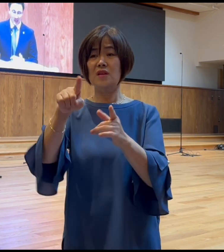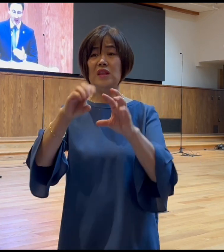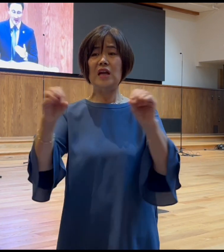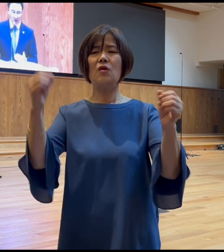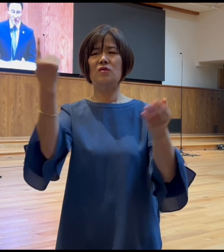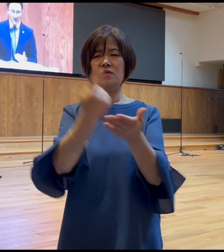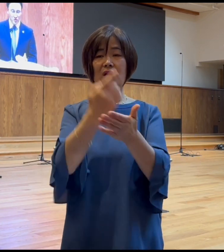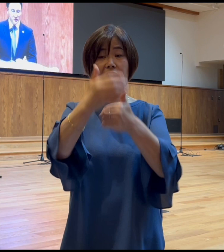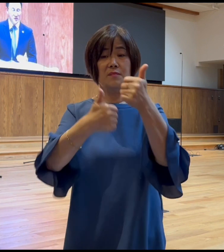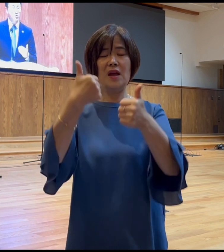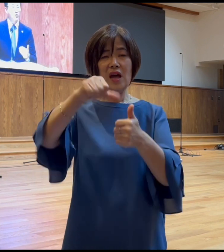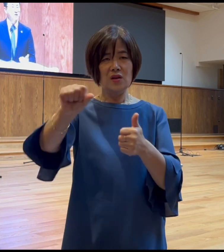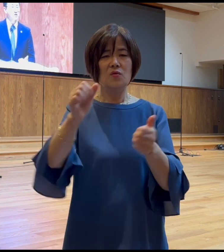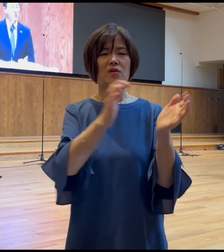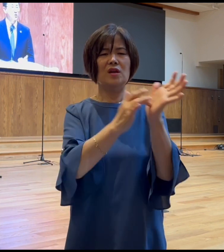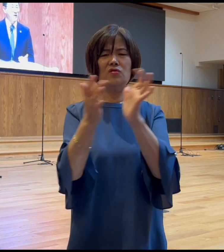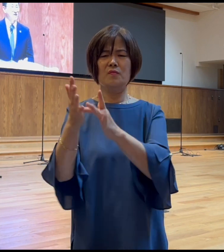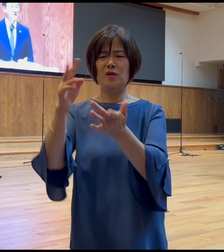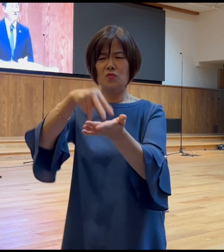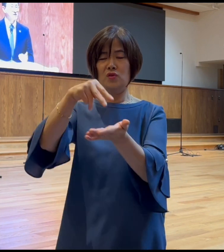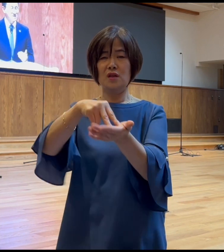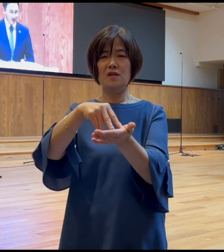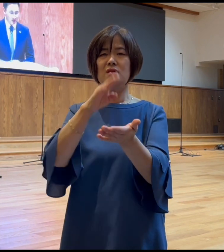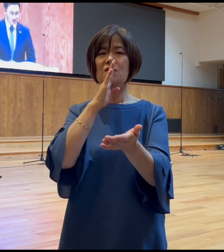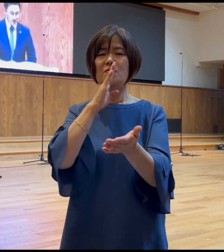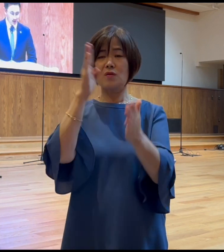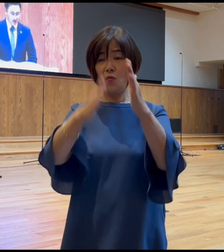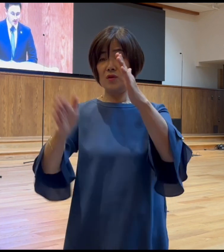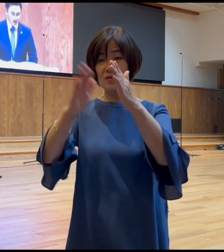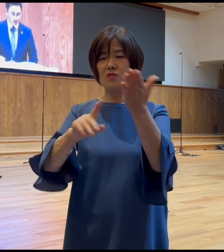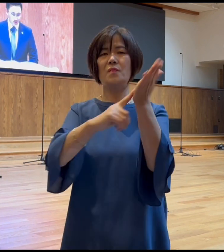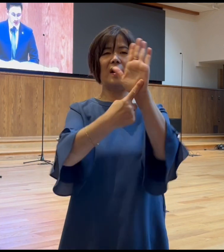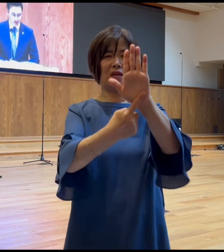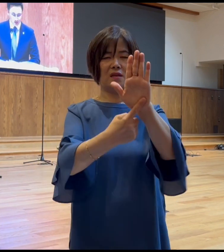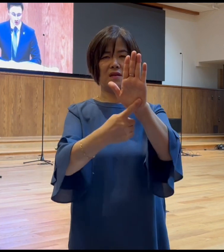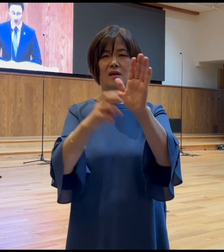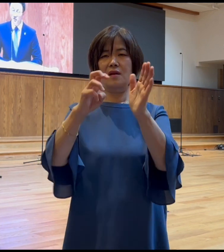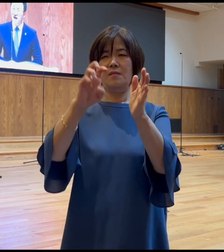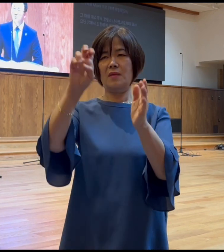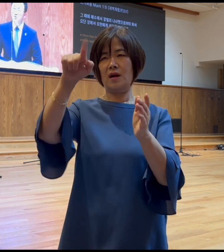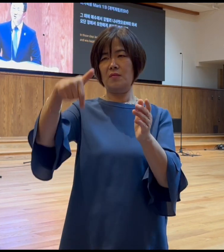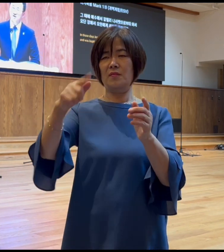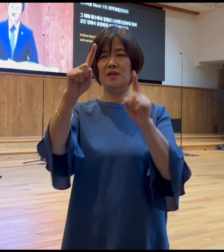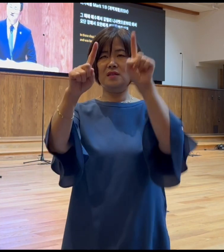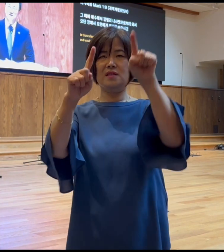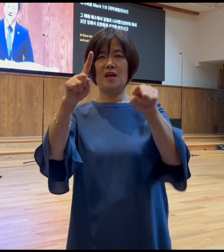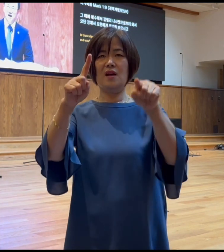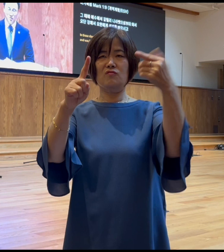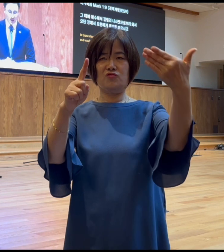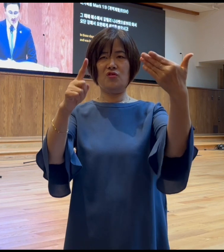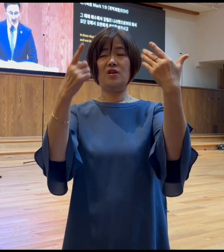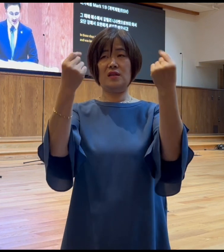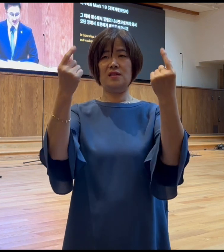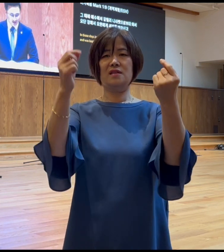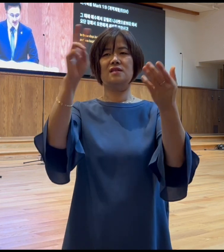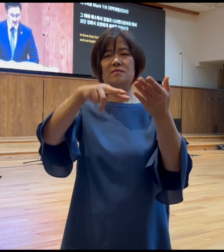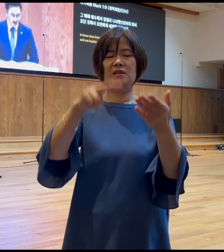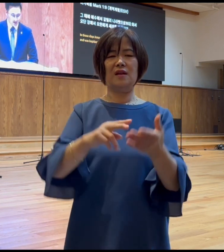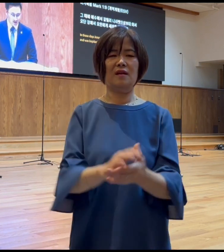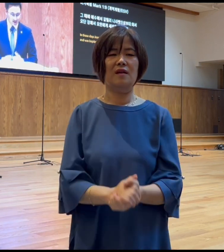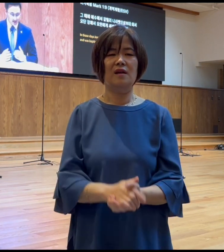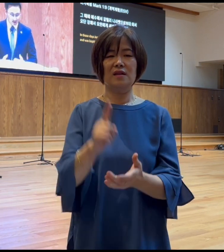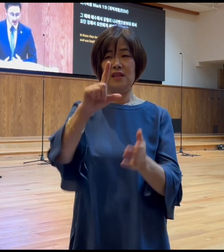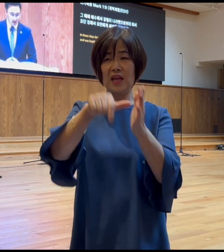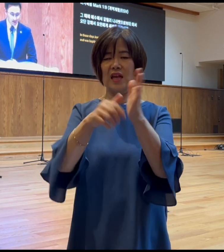아들로 예수님의 존재를 공식적으로 밝히는 장면입니다. 마가복음 1장 9절을 우리 한 목소리를 다시 합독합니다.